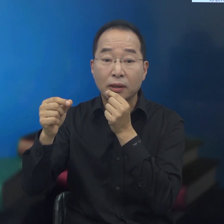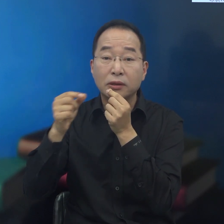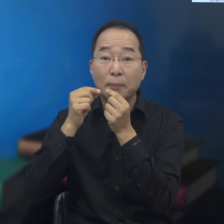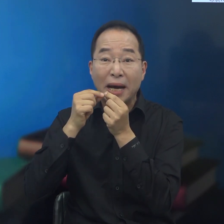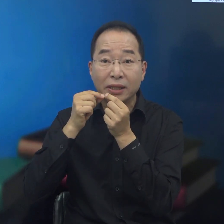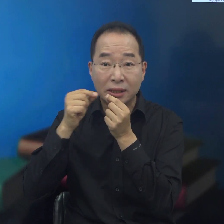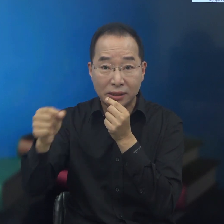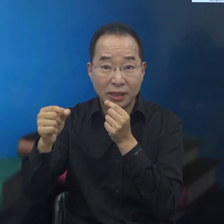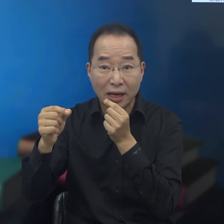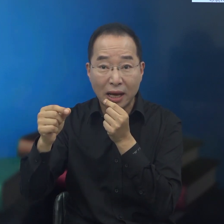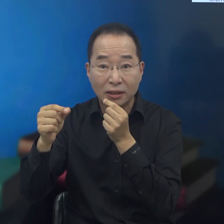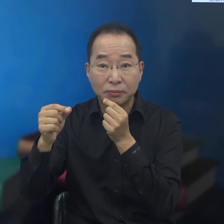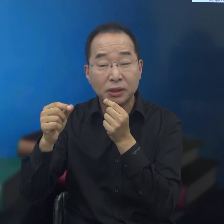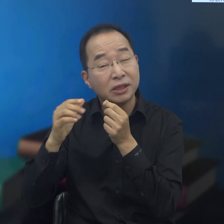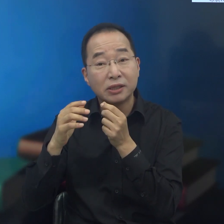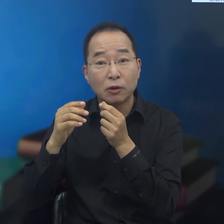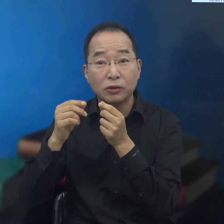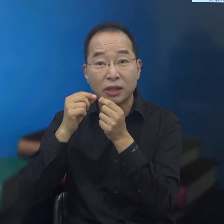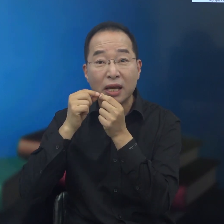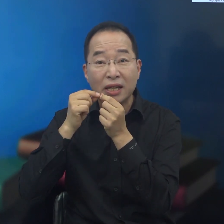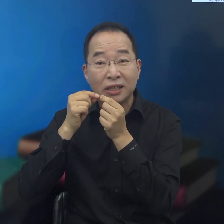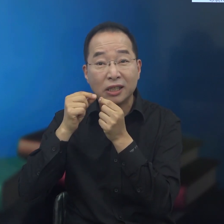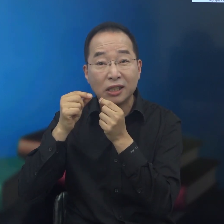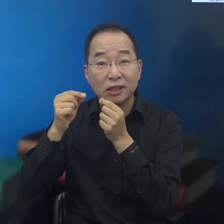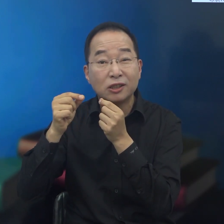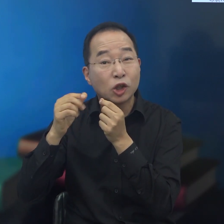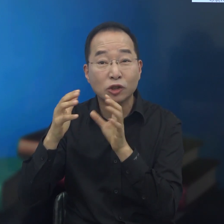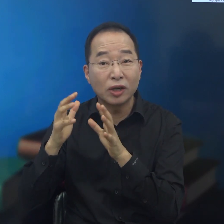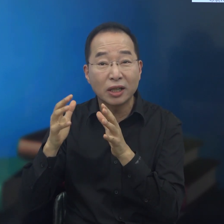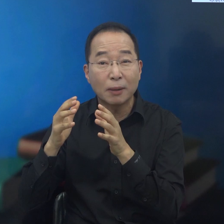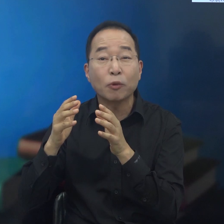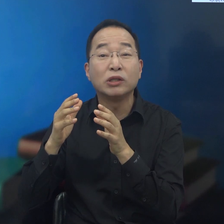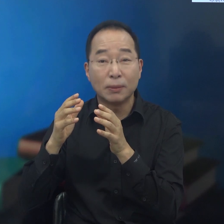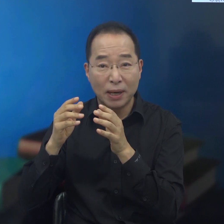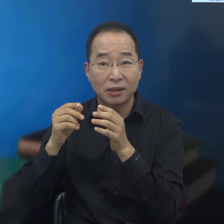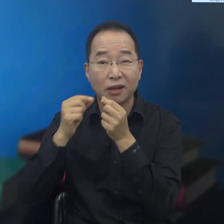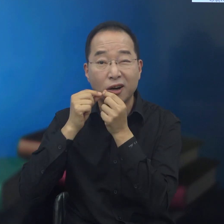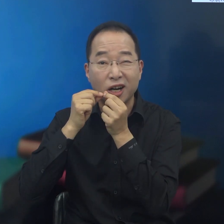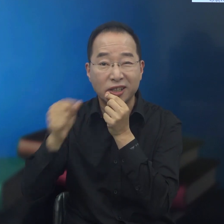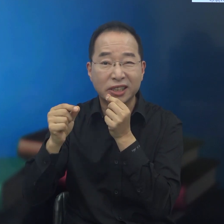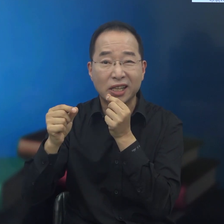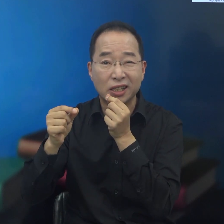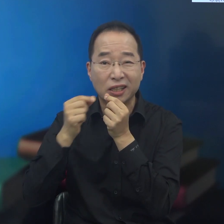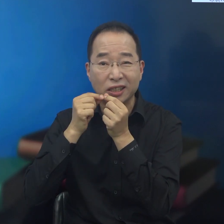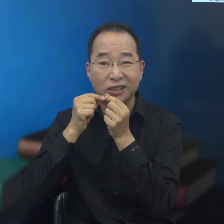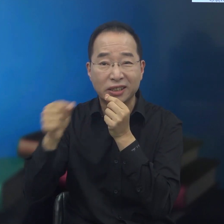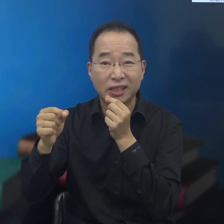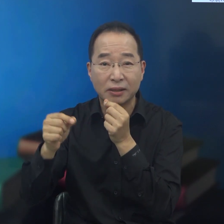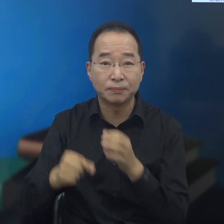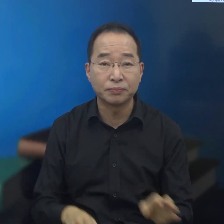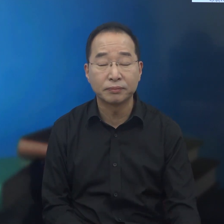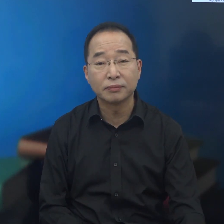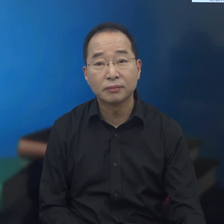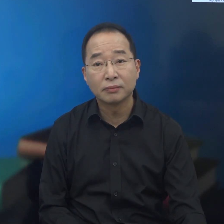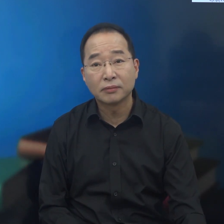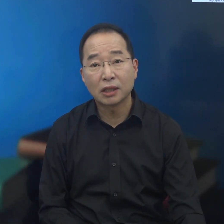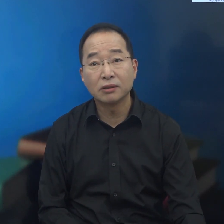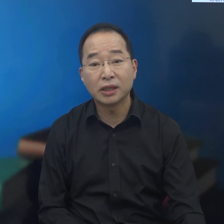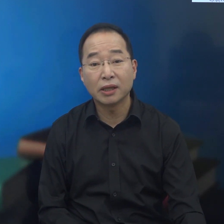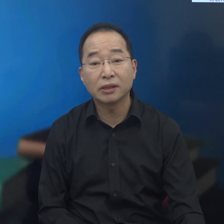그래서 말이 길다라는 의미인데 실제로는 이제 천천히 하는 게 아니라 굉장히 빠르게 해요. 사기. 자, 그런데